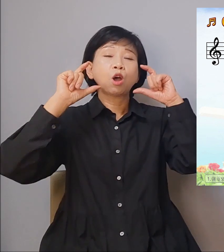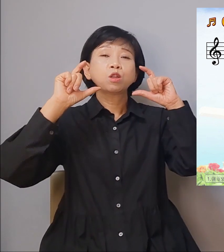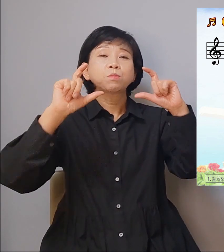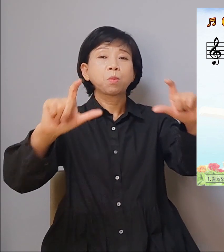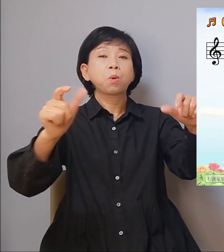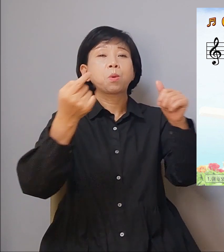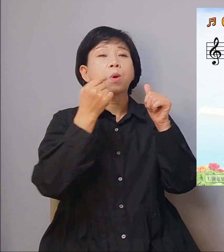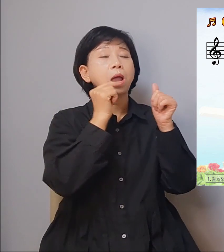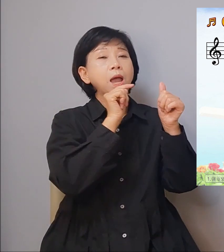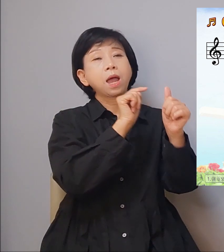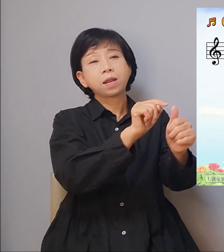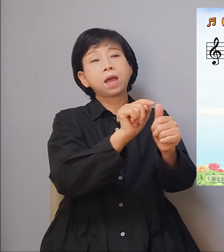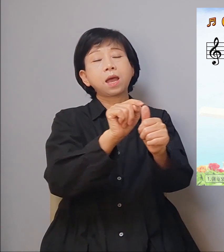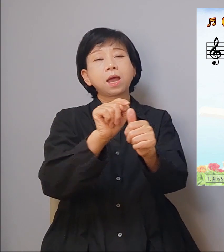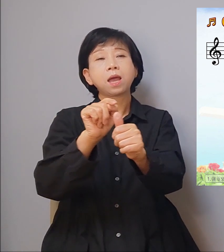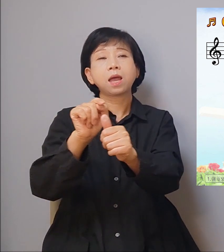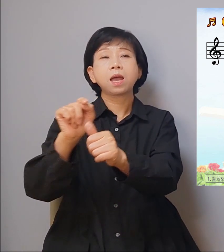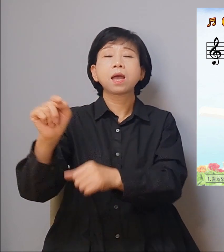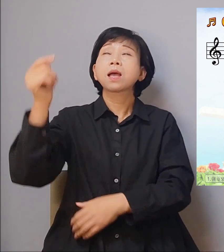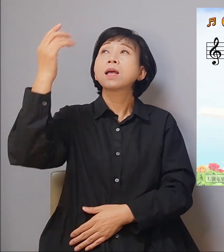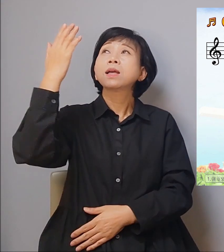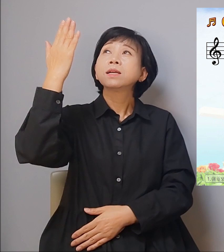주 선포하라.